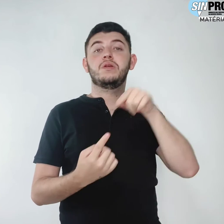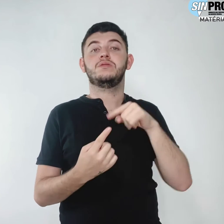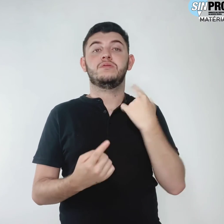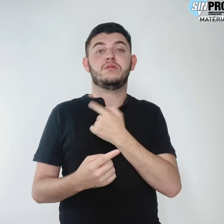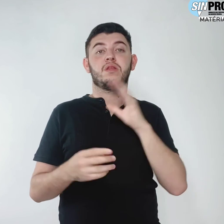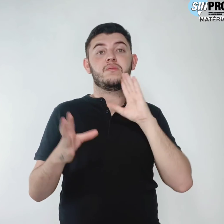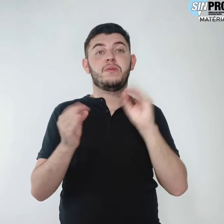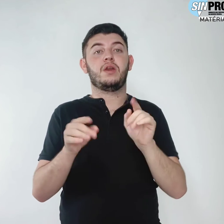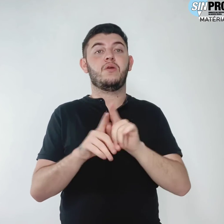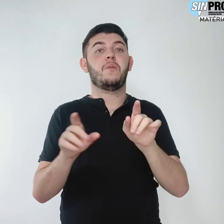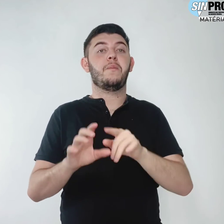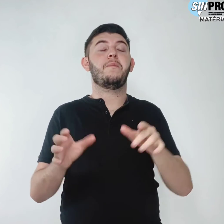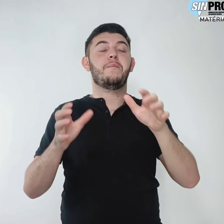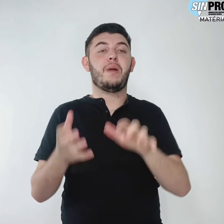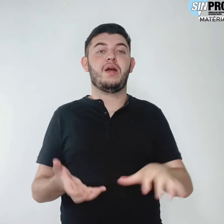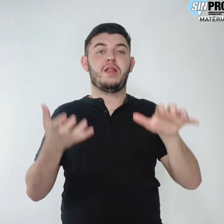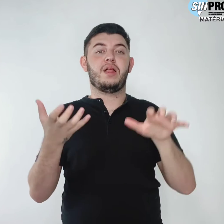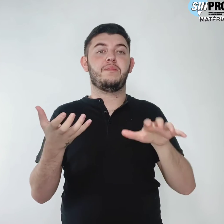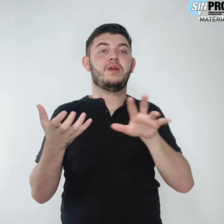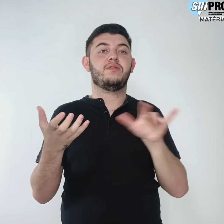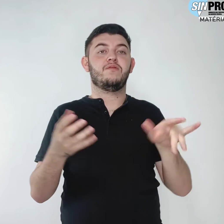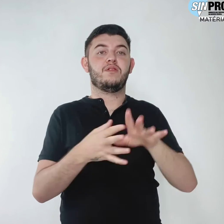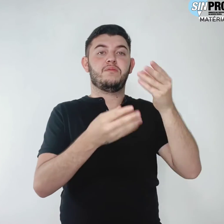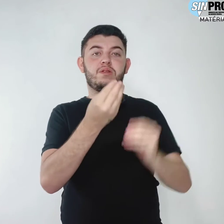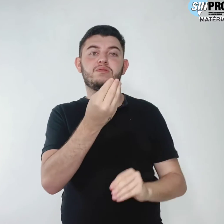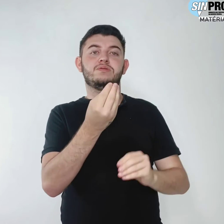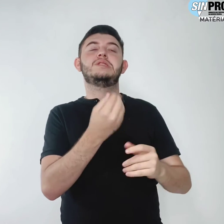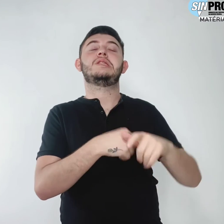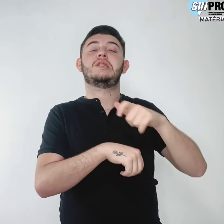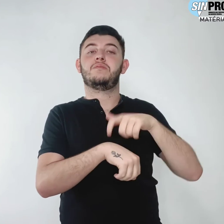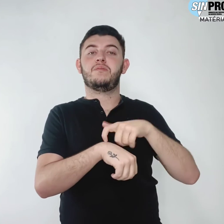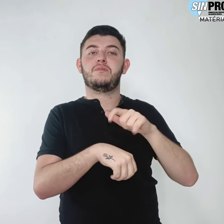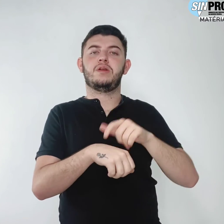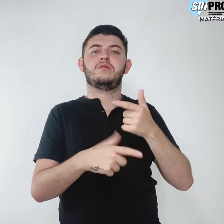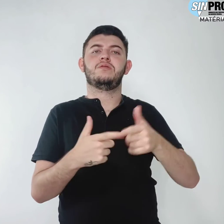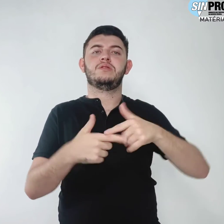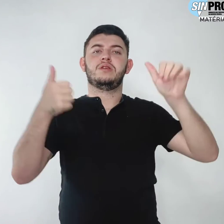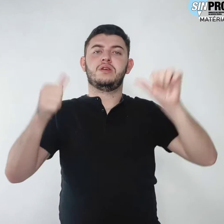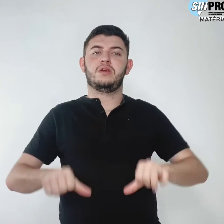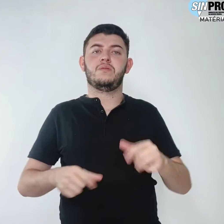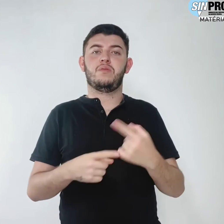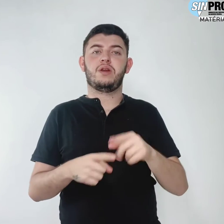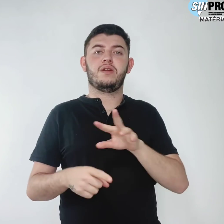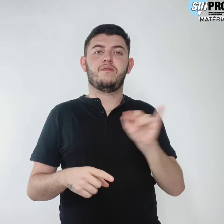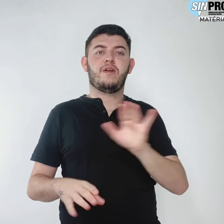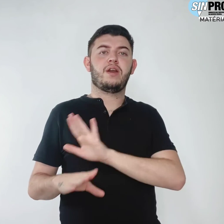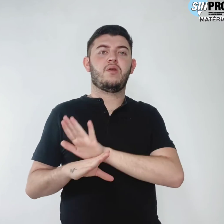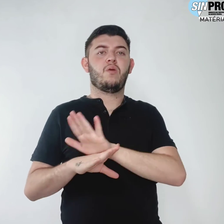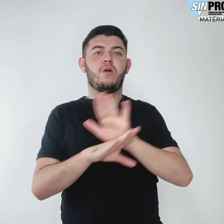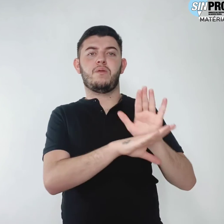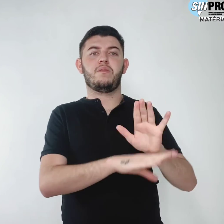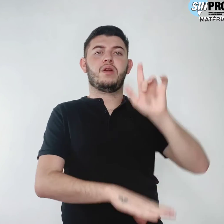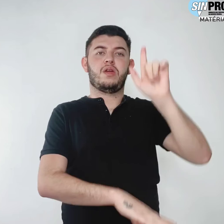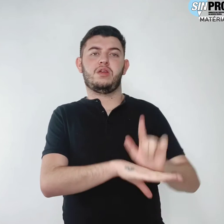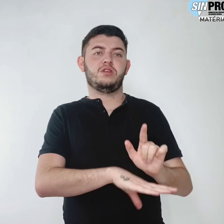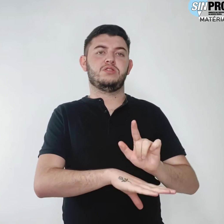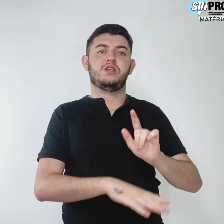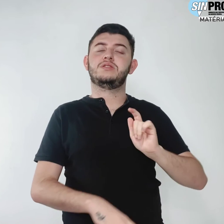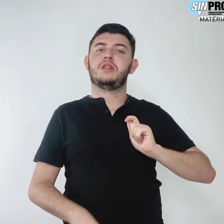o risco de afundar o parlamento na crise institucional, uma vez que estará indubitavelmente corroborando a